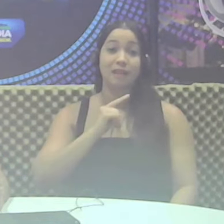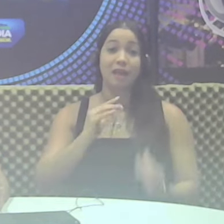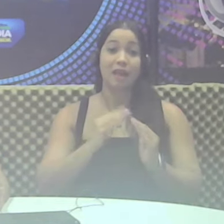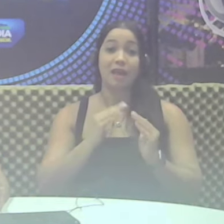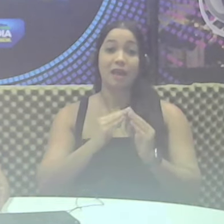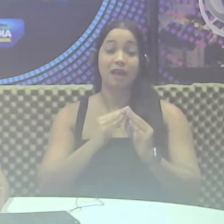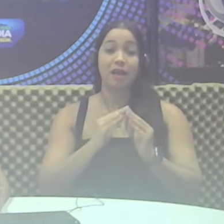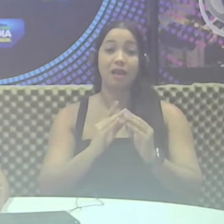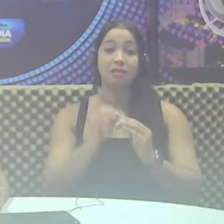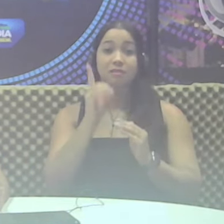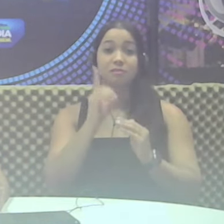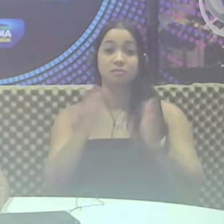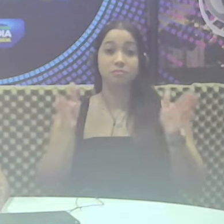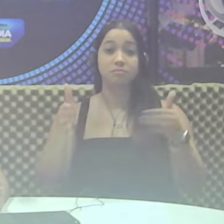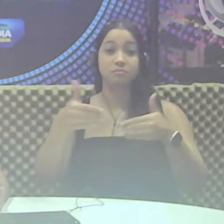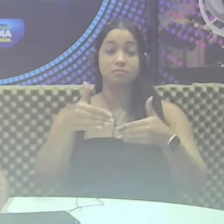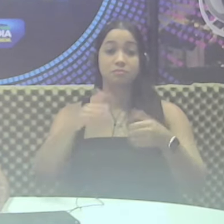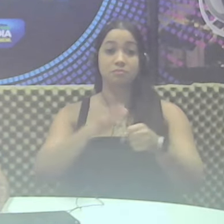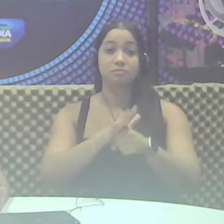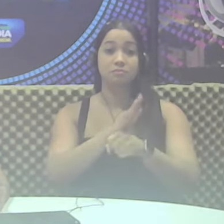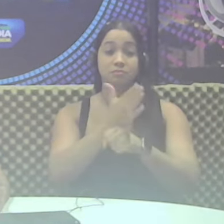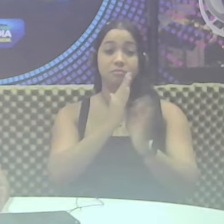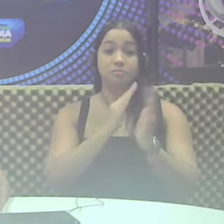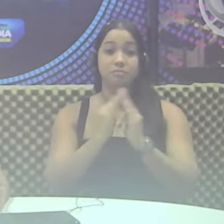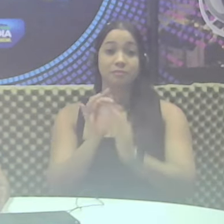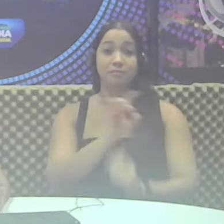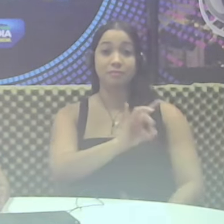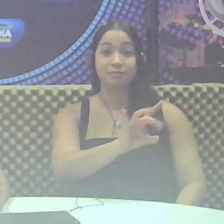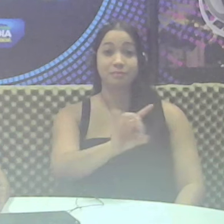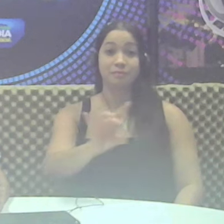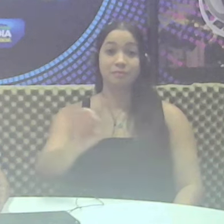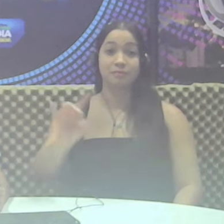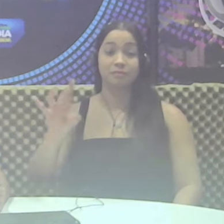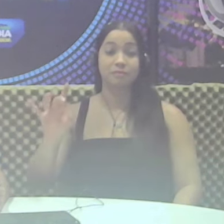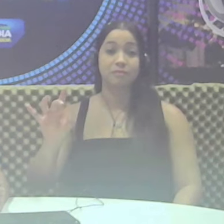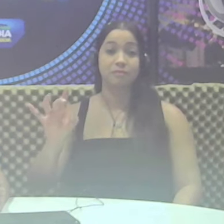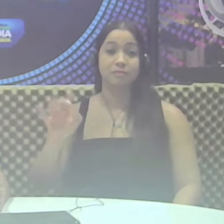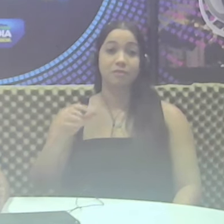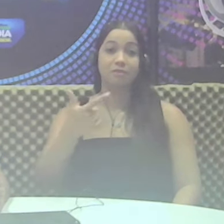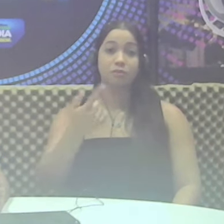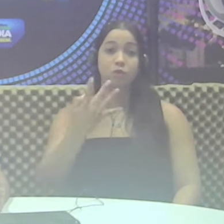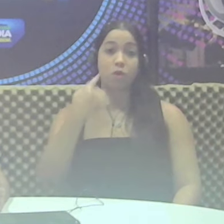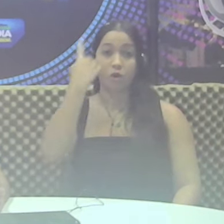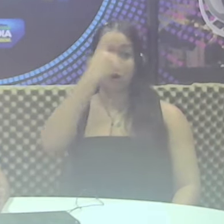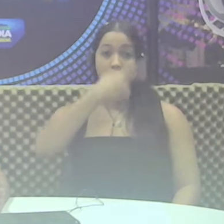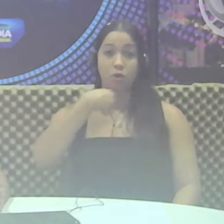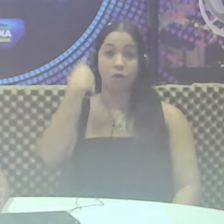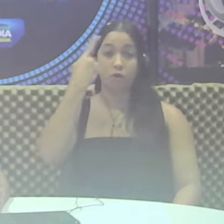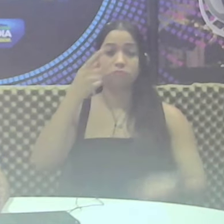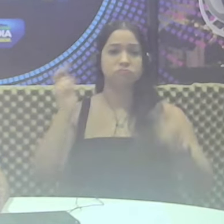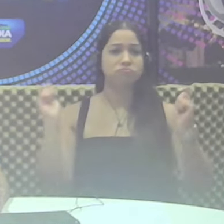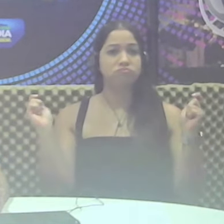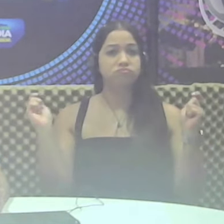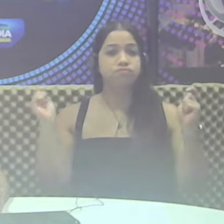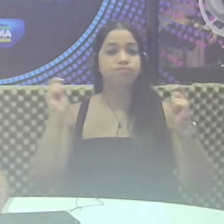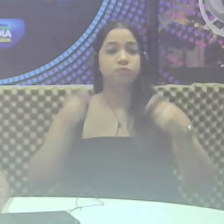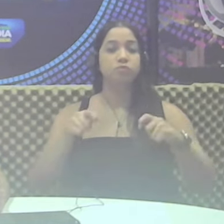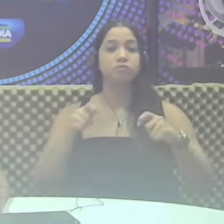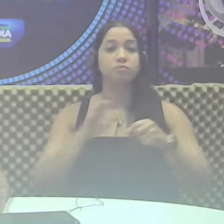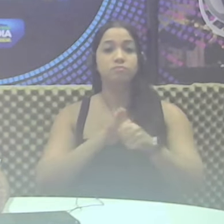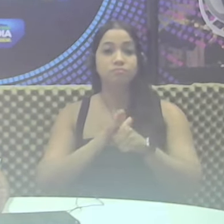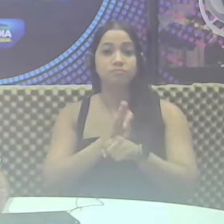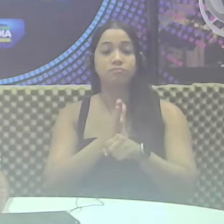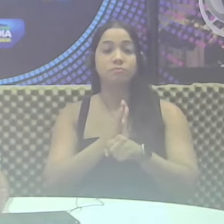com capacidade para suprir suas residências por, pelo menos, 24 horas, garantindo, assim, o